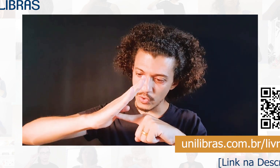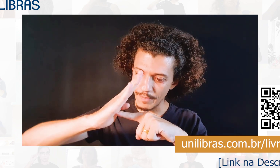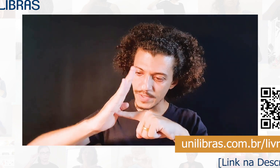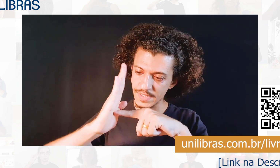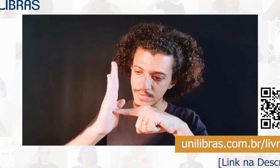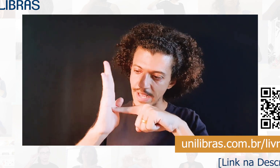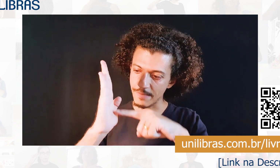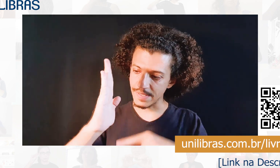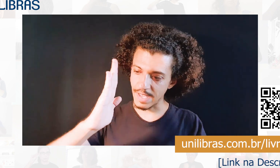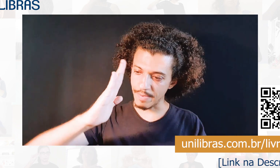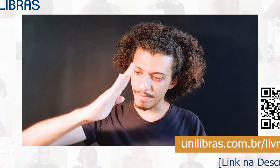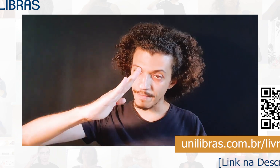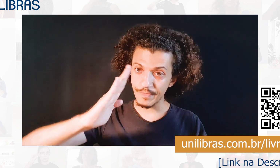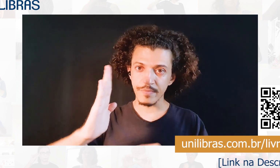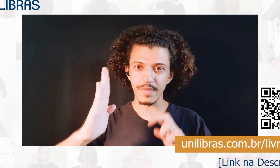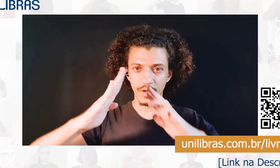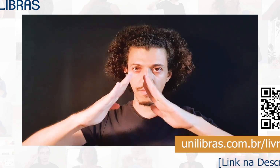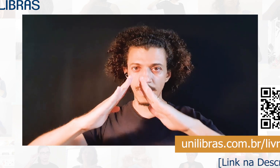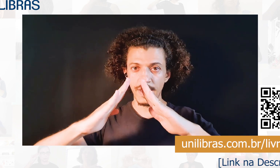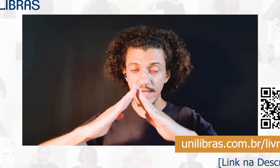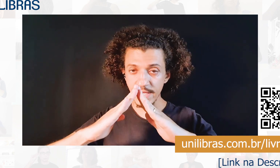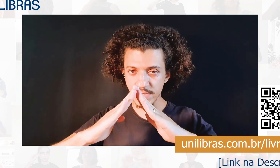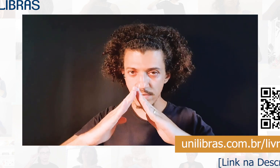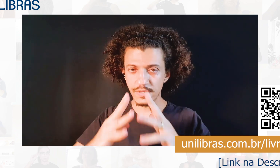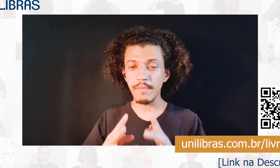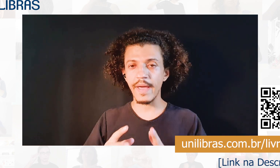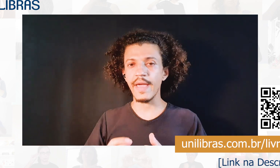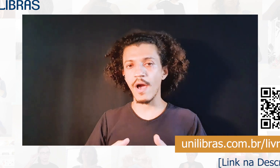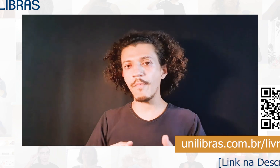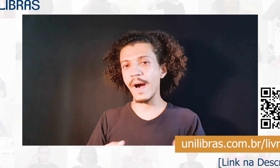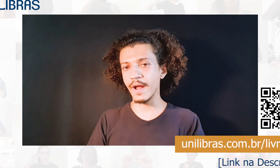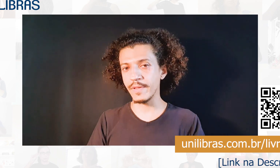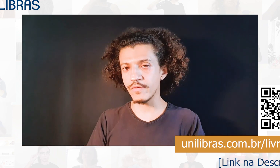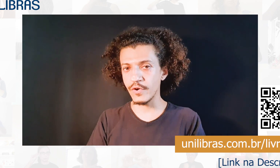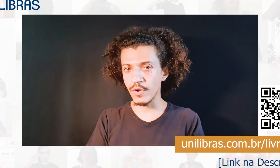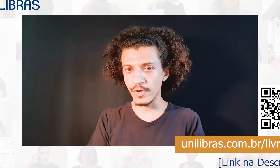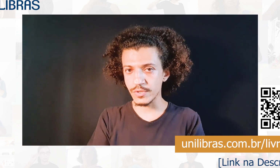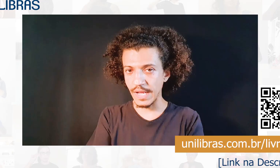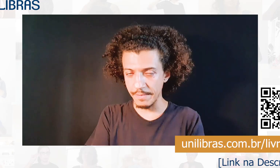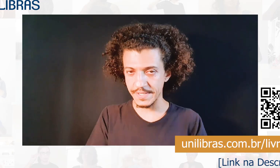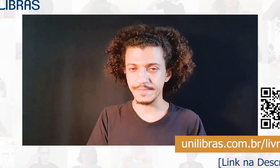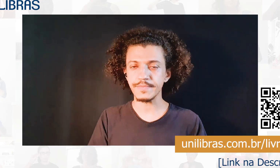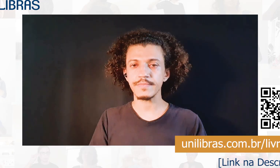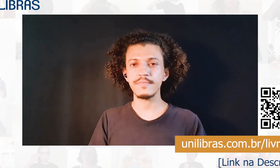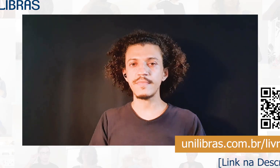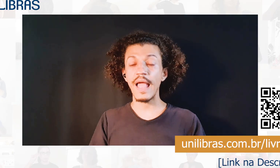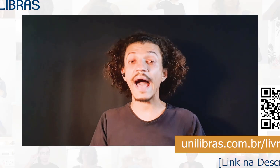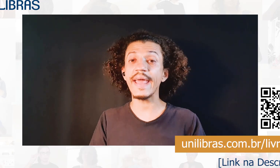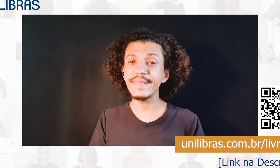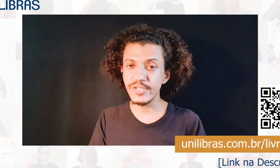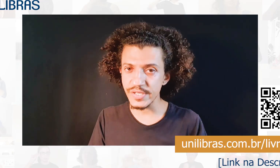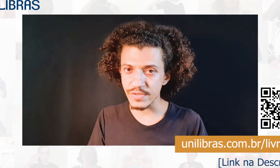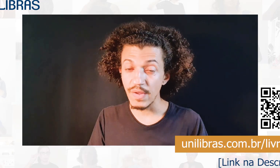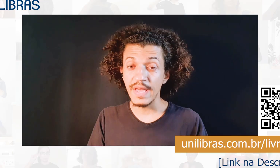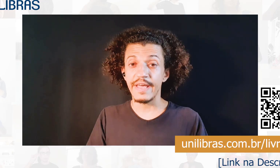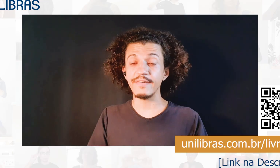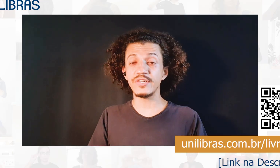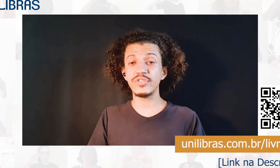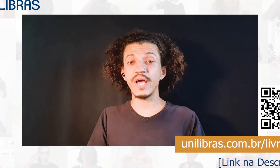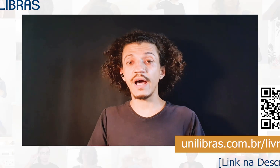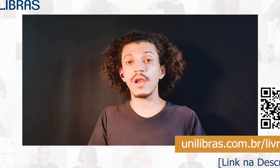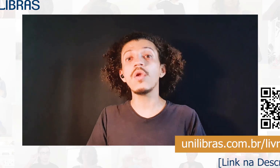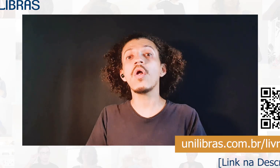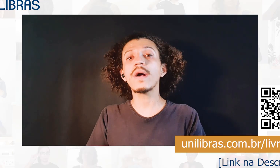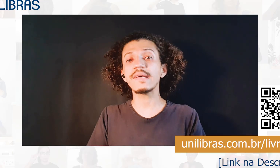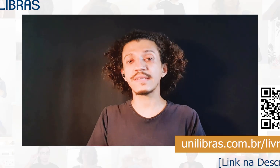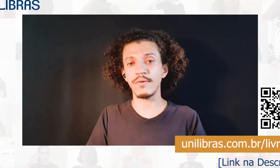ver que mudou a posição dela, percebe? Então, isso também é um parâmetro fonológico da Libras. Além disso,